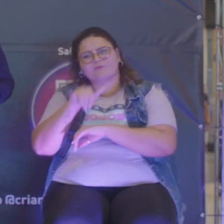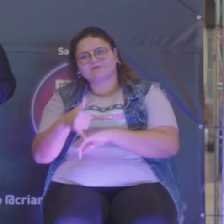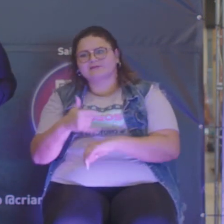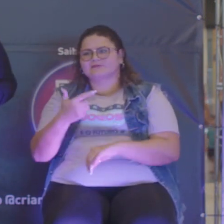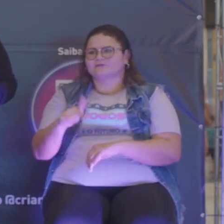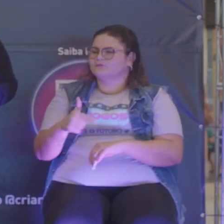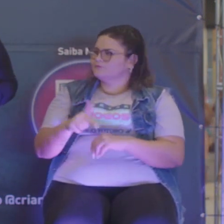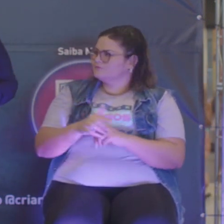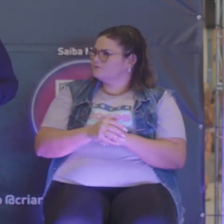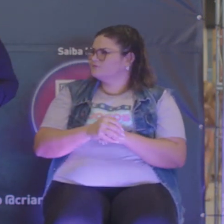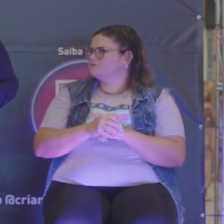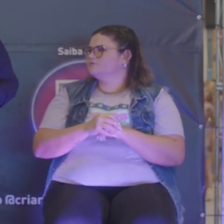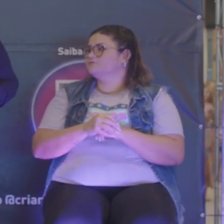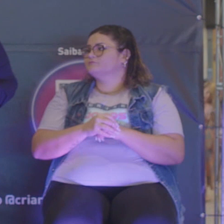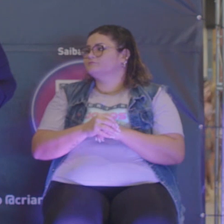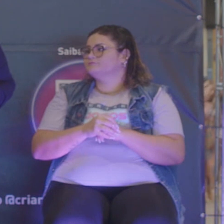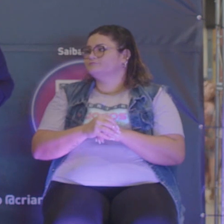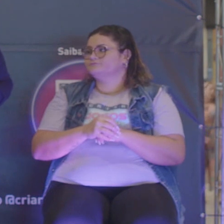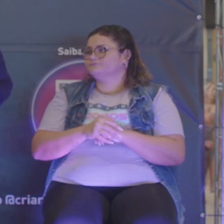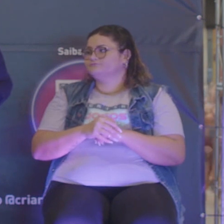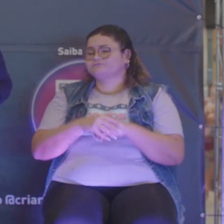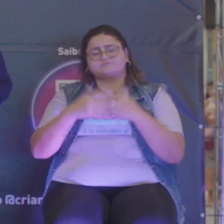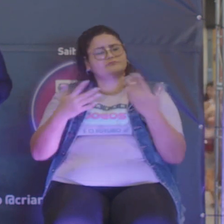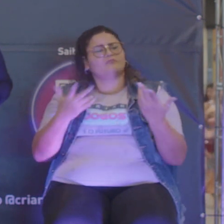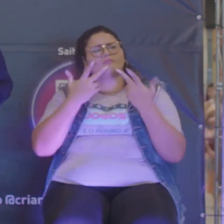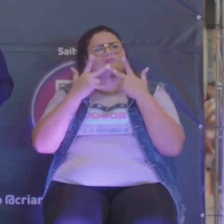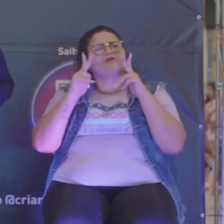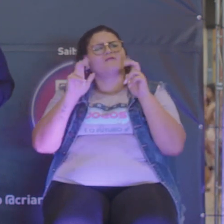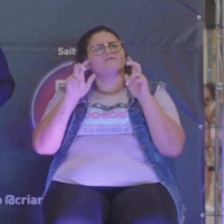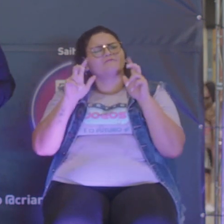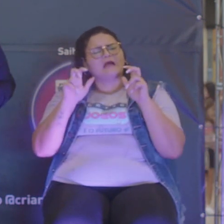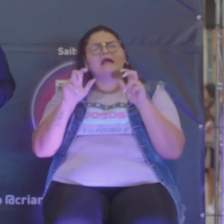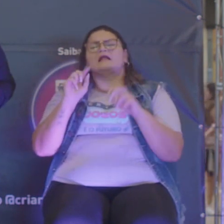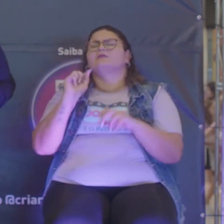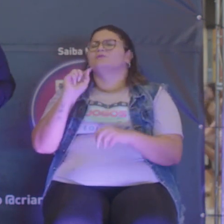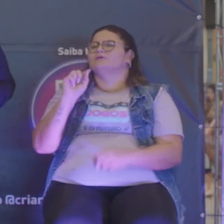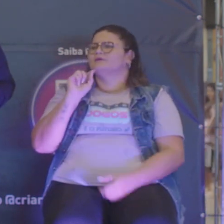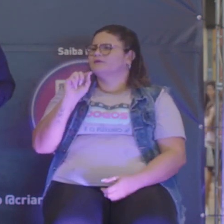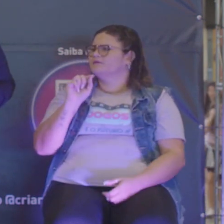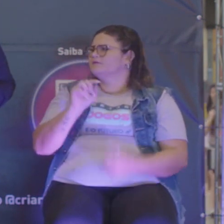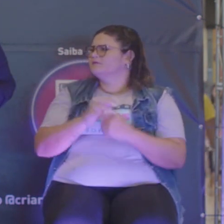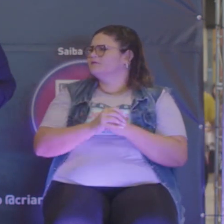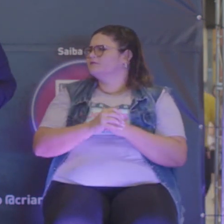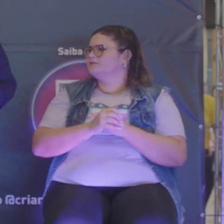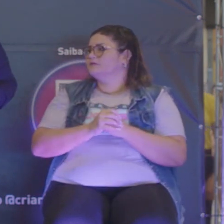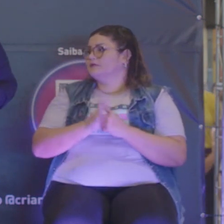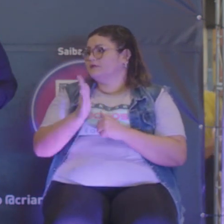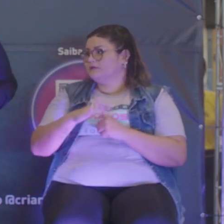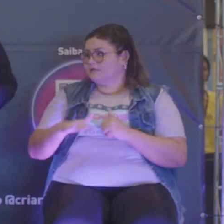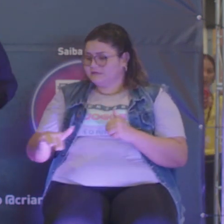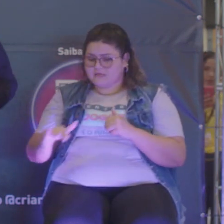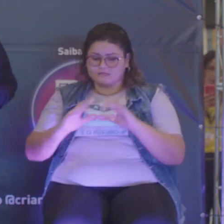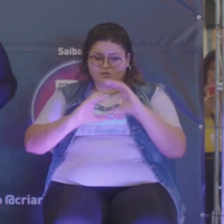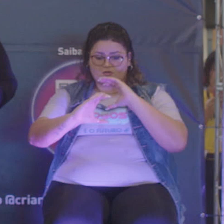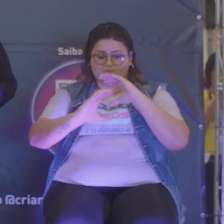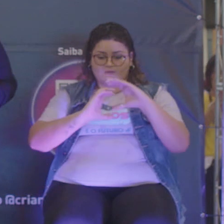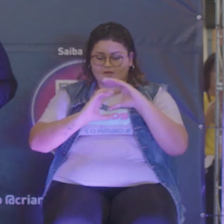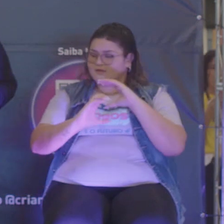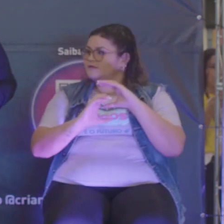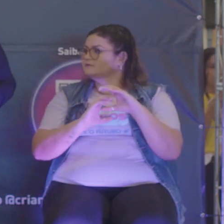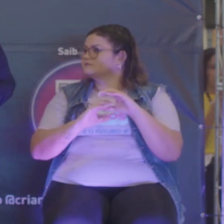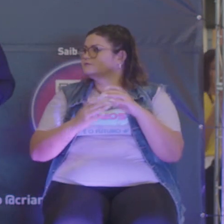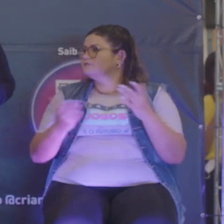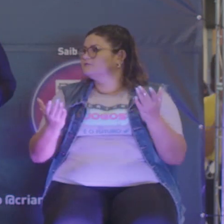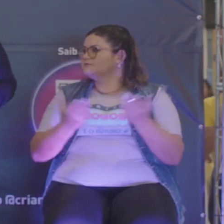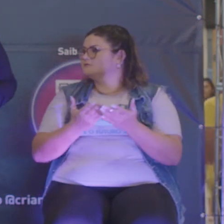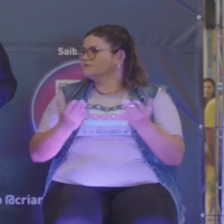isso está mudando a vida desse garoto. A gente fala de soft skills para desenvolvimento da criança. A gente fala de comunicação. Hoje, quem